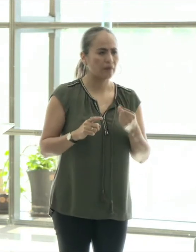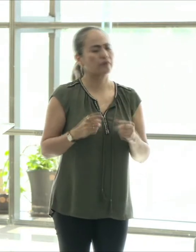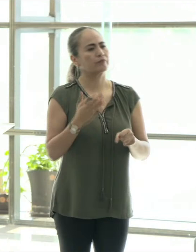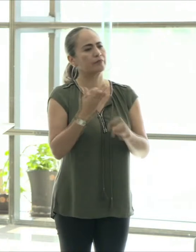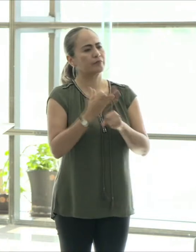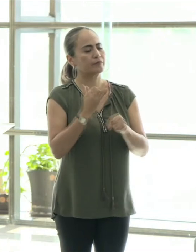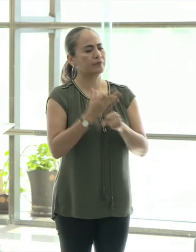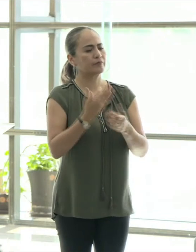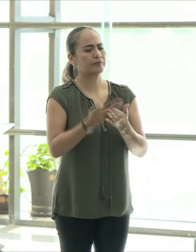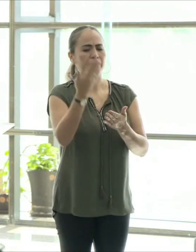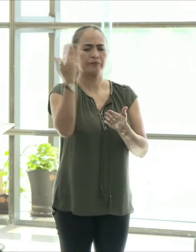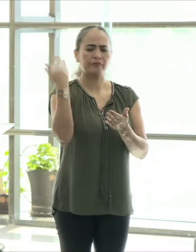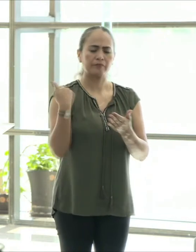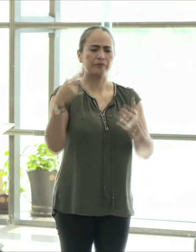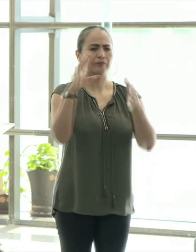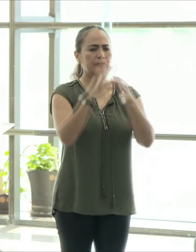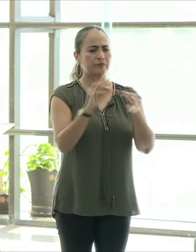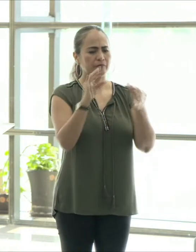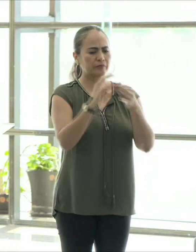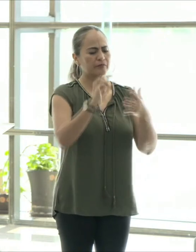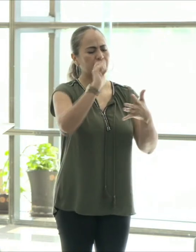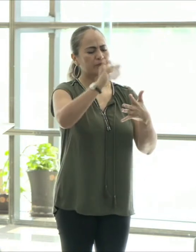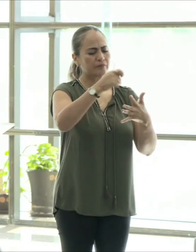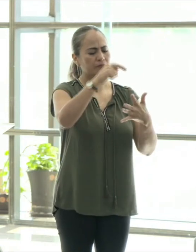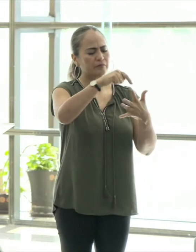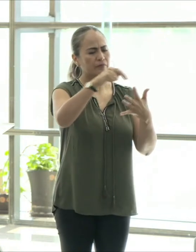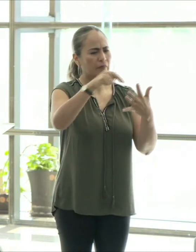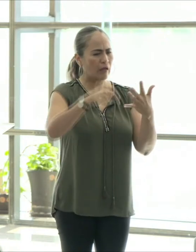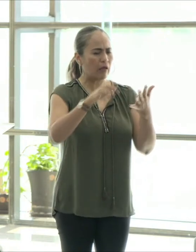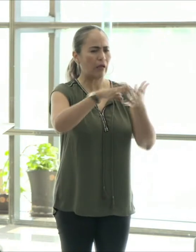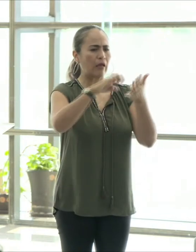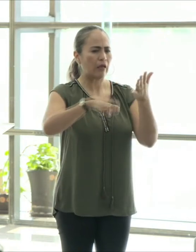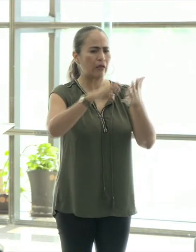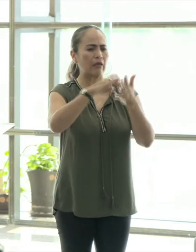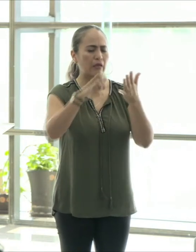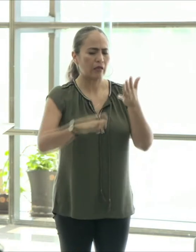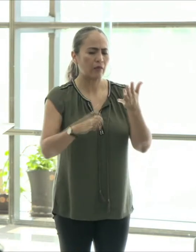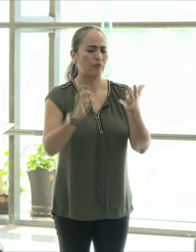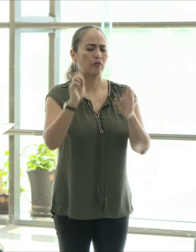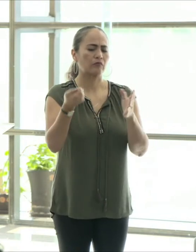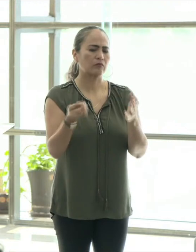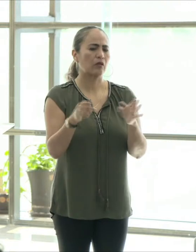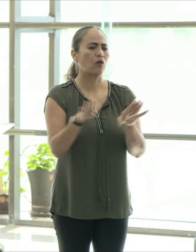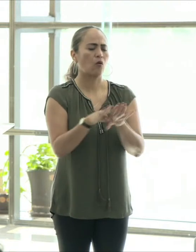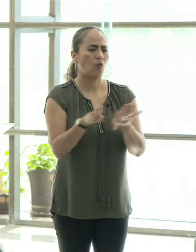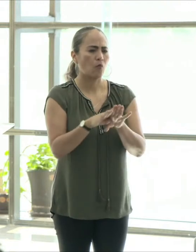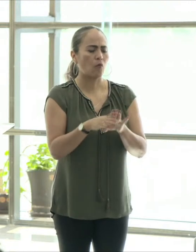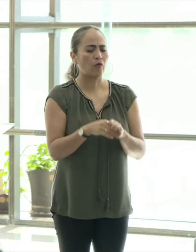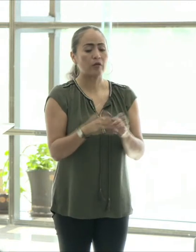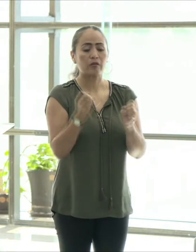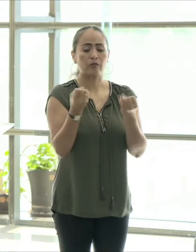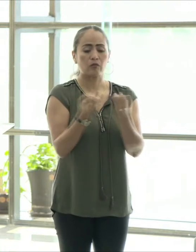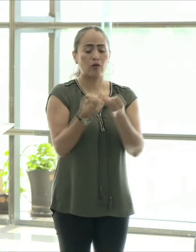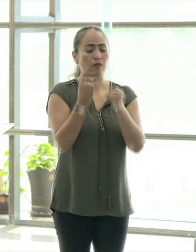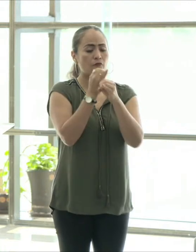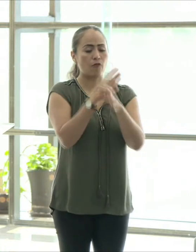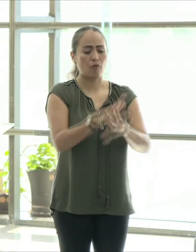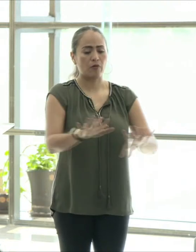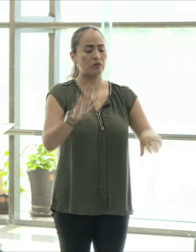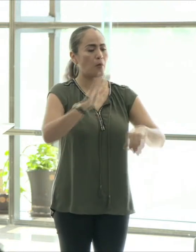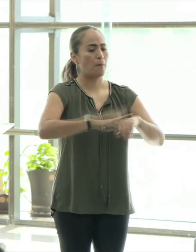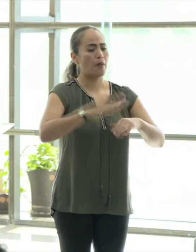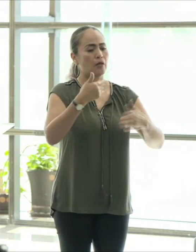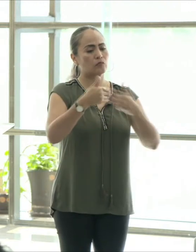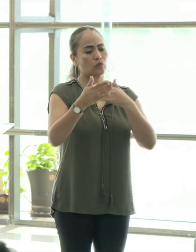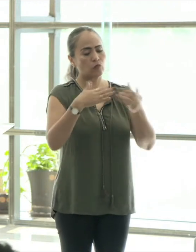de aspectos y ejemplos del Por qué Y nos da información sobre todo más actualizada de lo